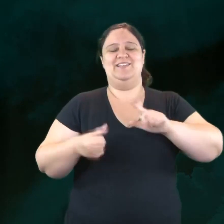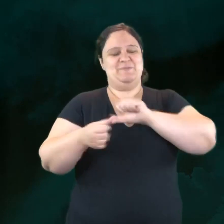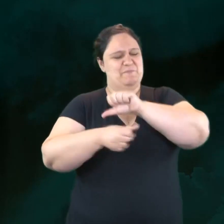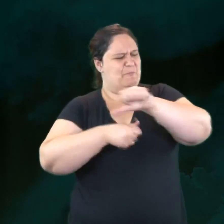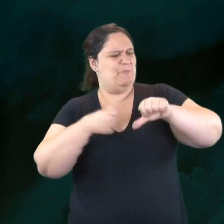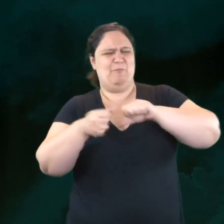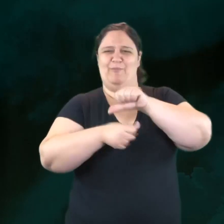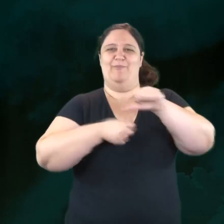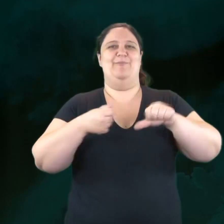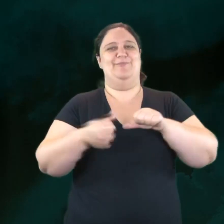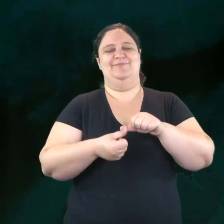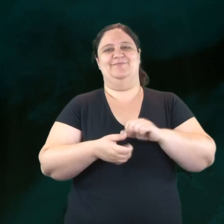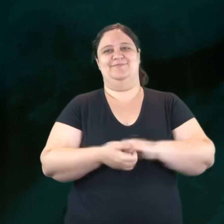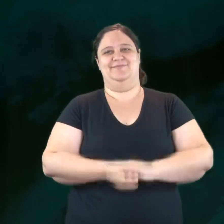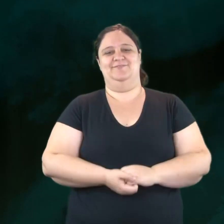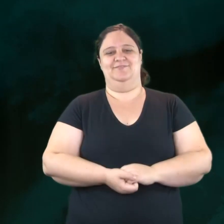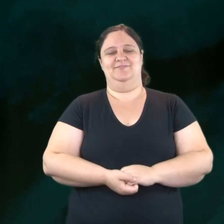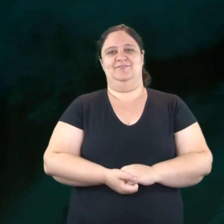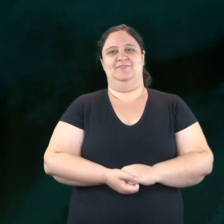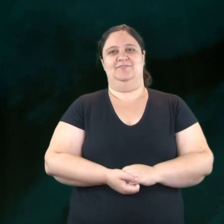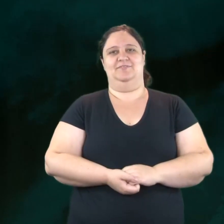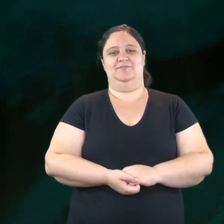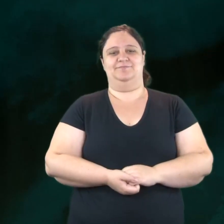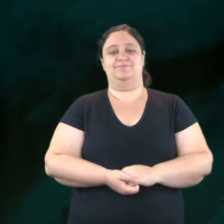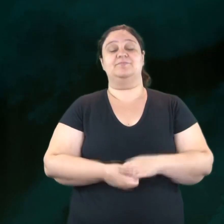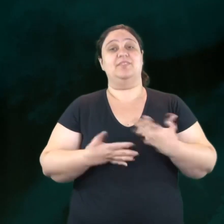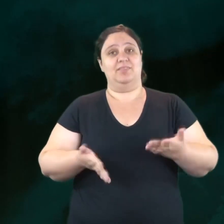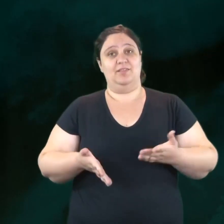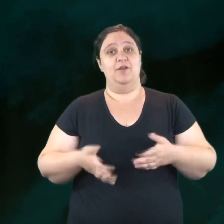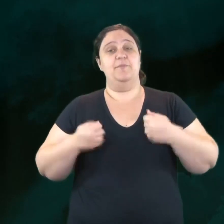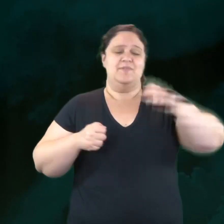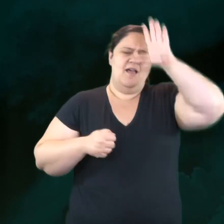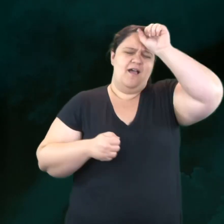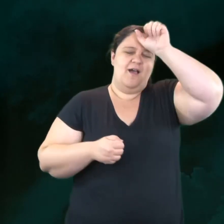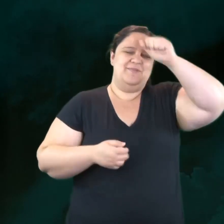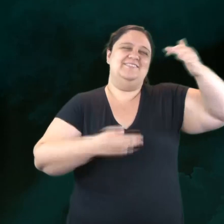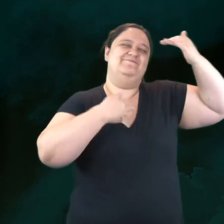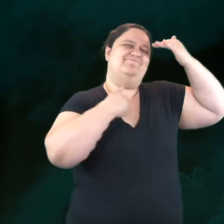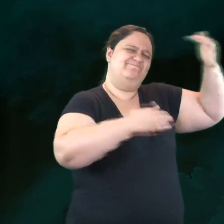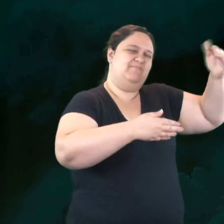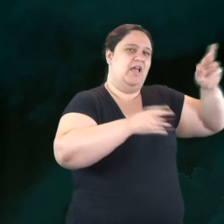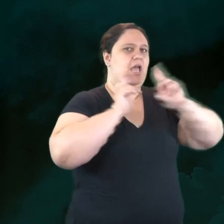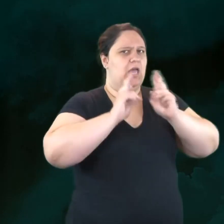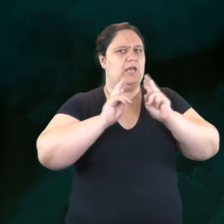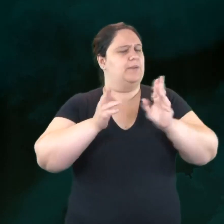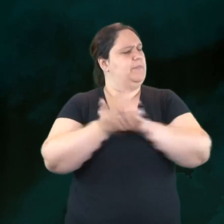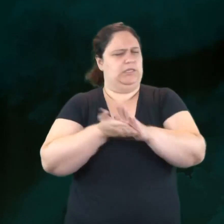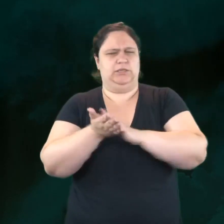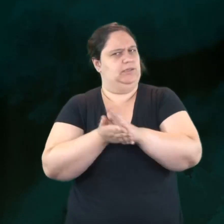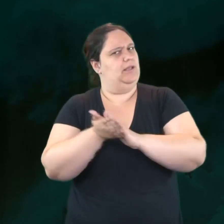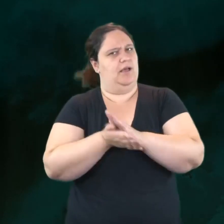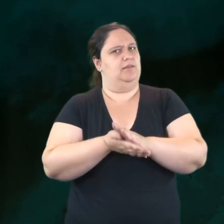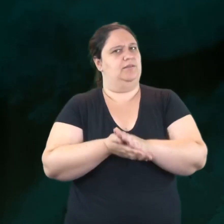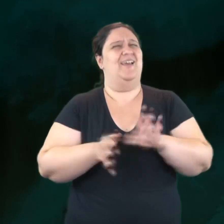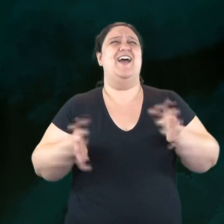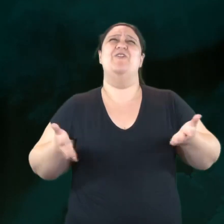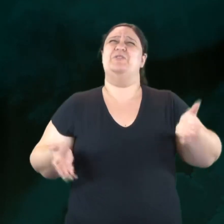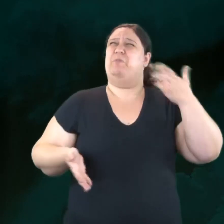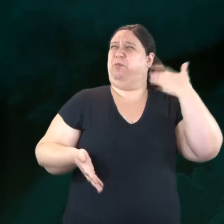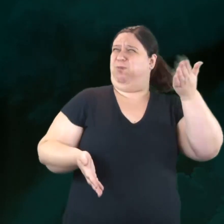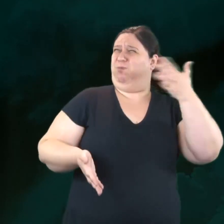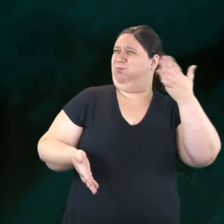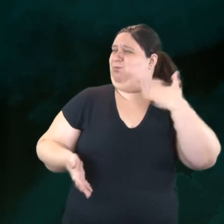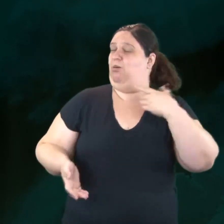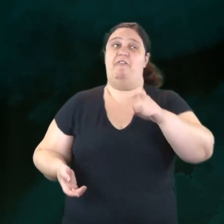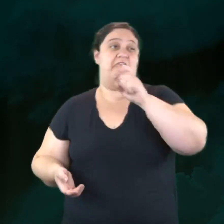né, das coisas do passado. Então, vamos aprender a dar graças. Não reclame. Não reclame que o dia está quente, que o dia